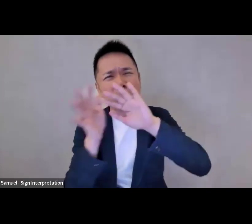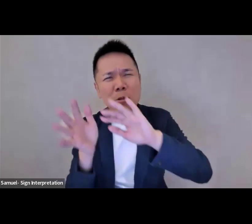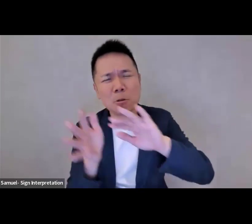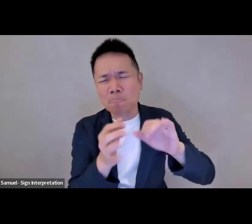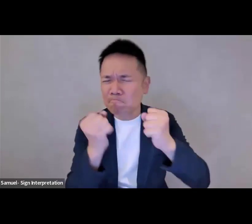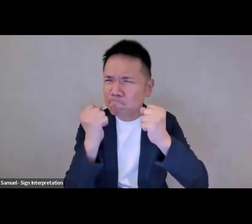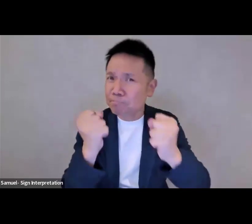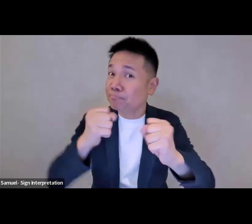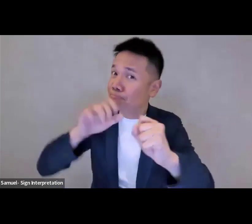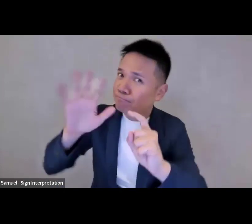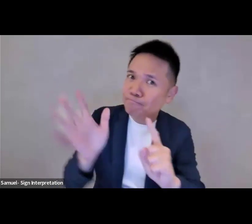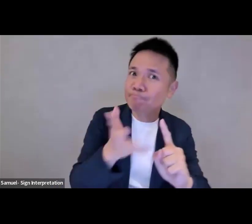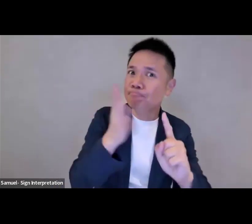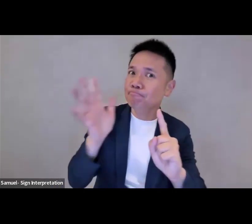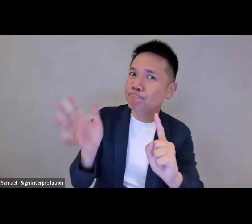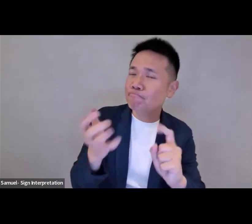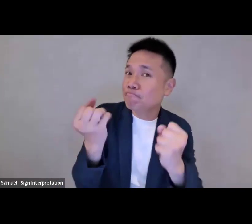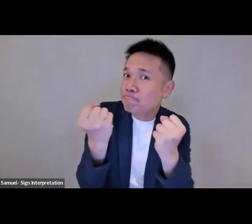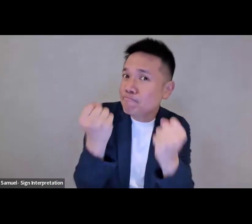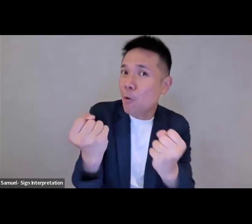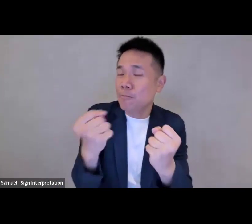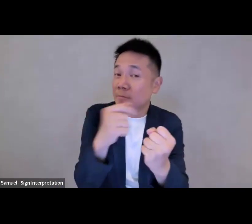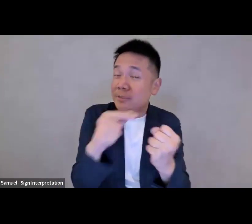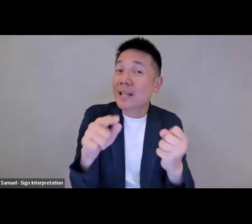因为呢，他是非常有力的，